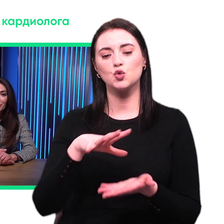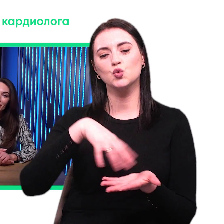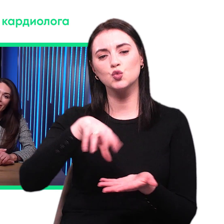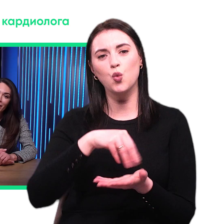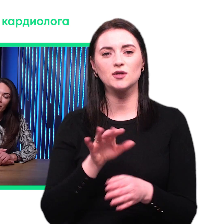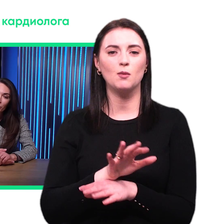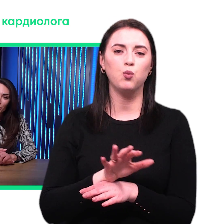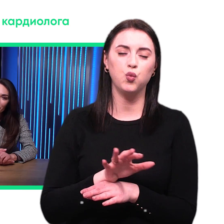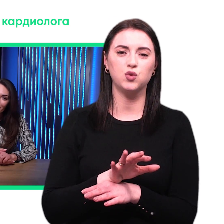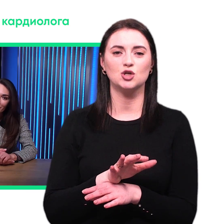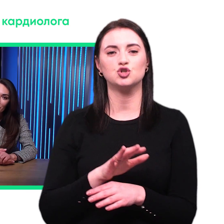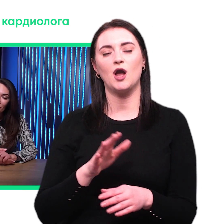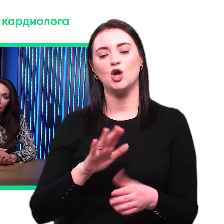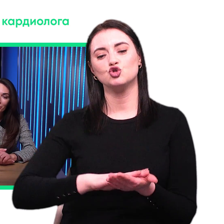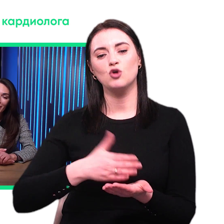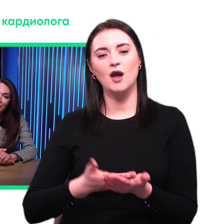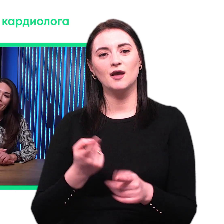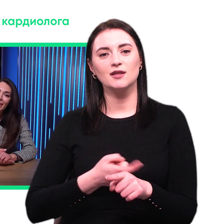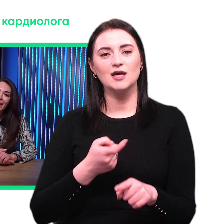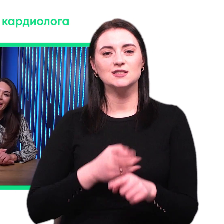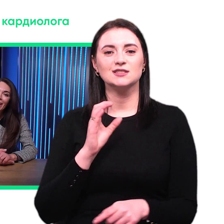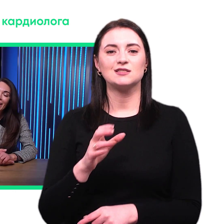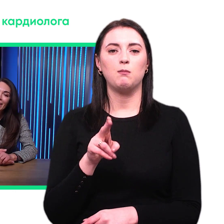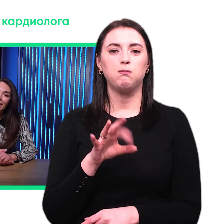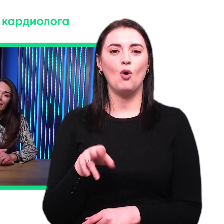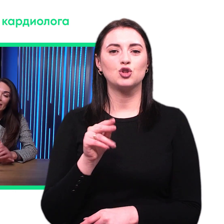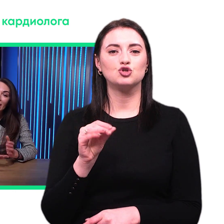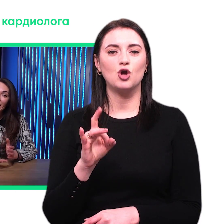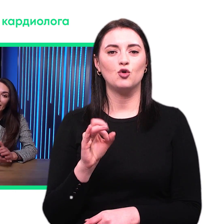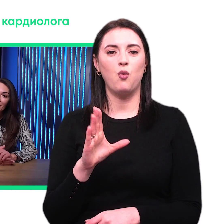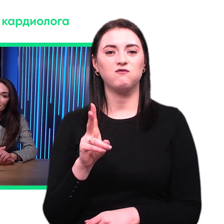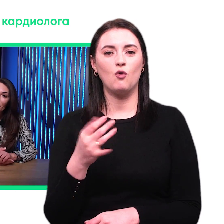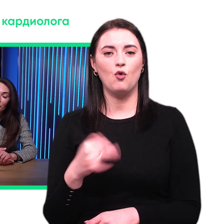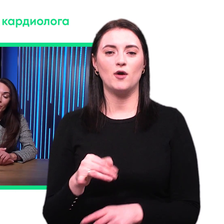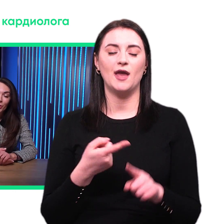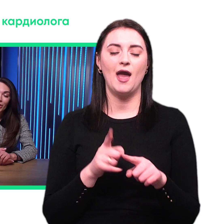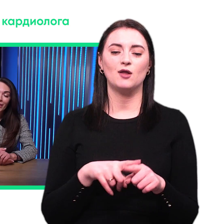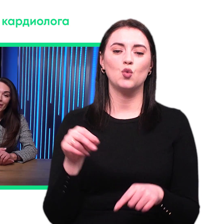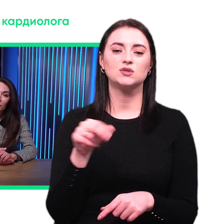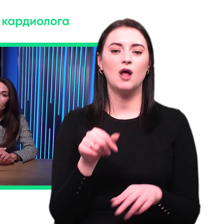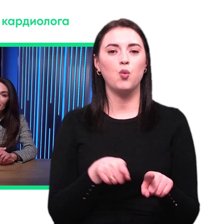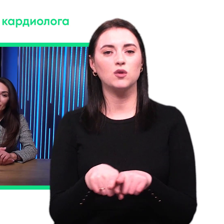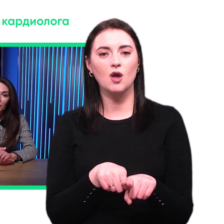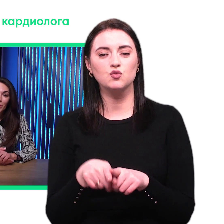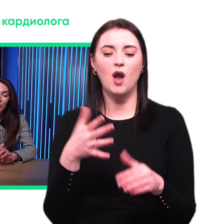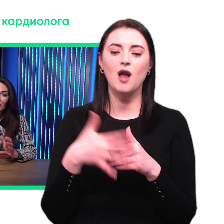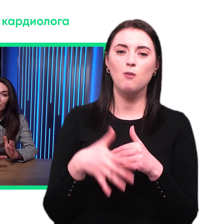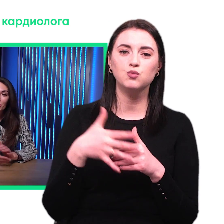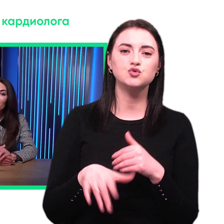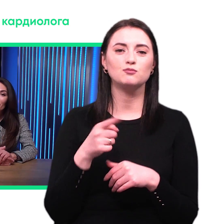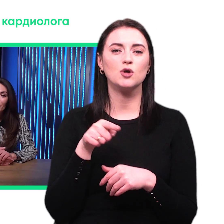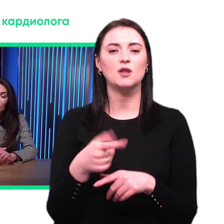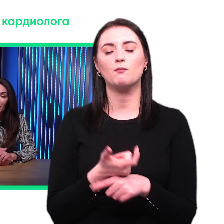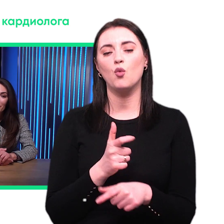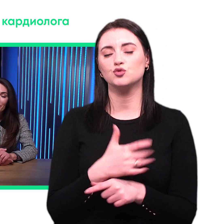булочки, жареная картошечка с подчеревкой. Это соленье, соленые огурчики, капусточка, потому что там